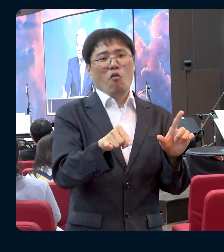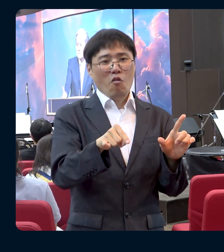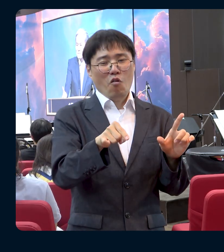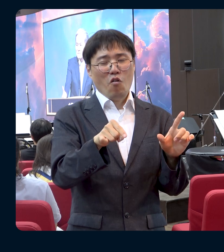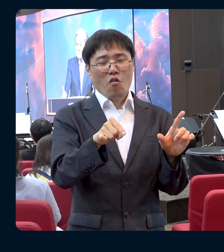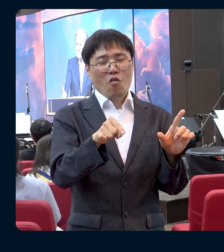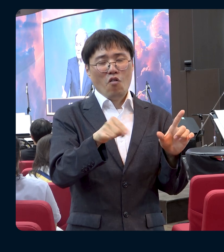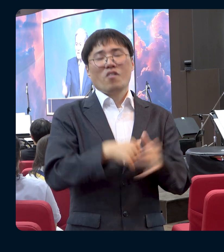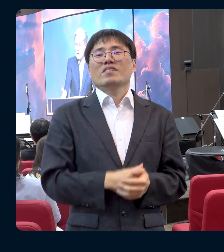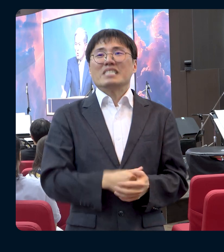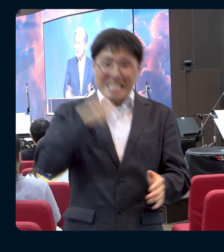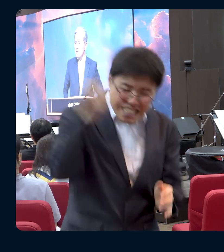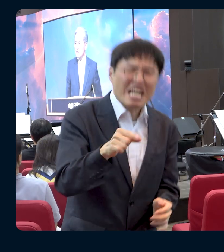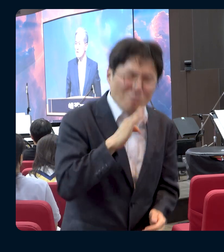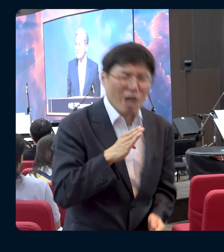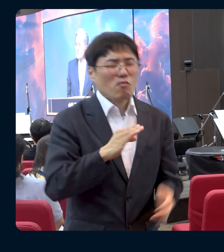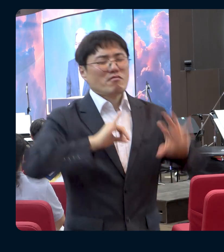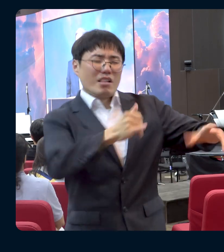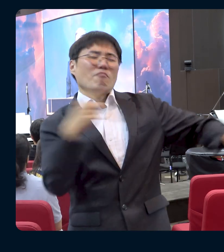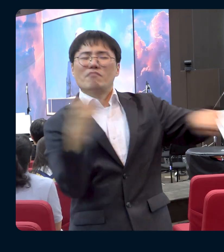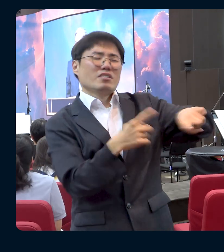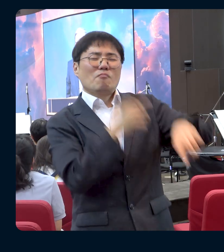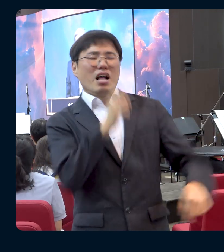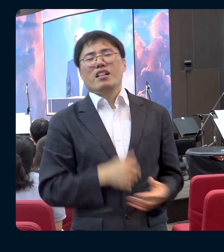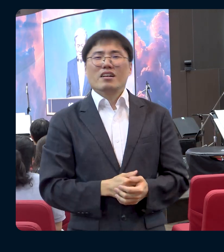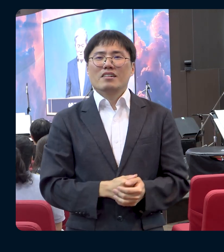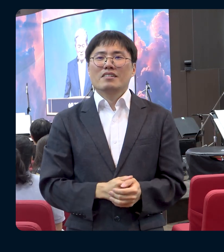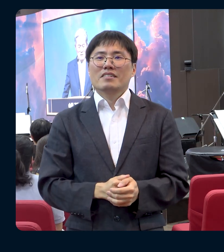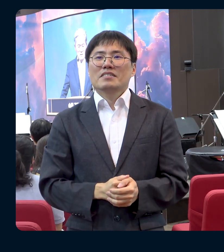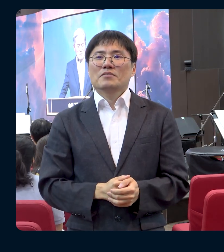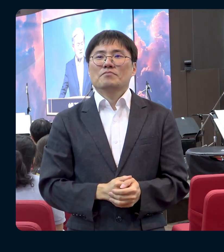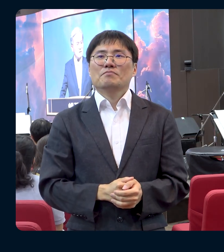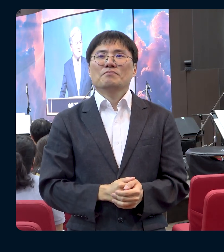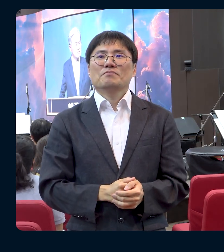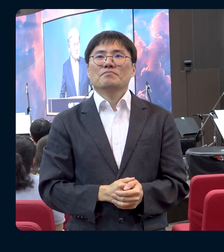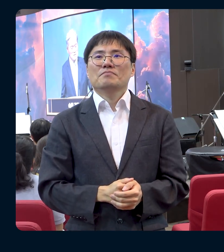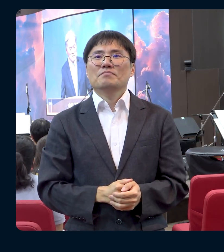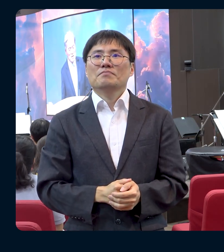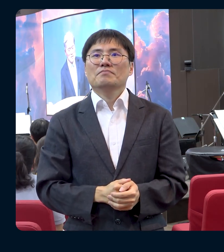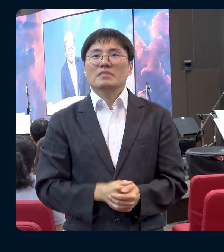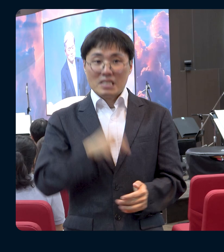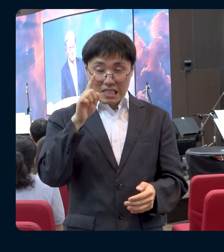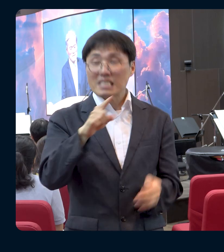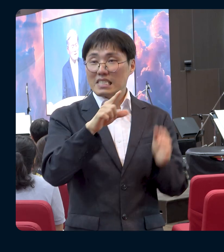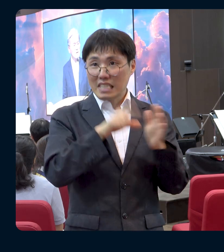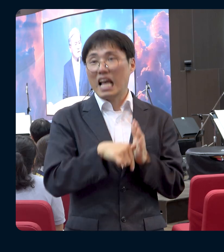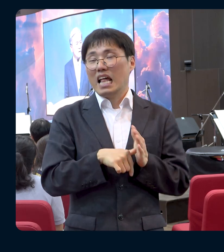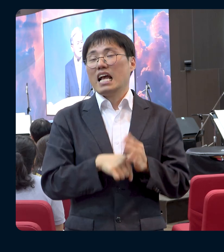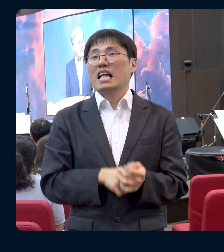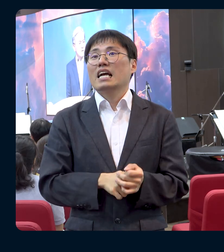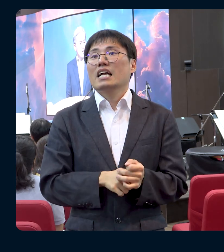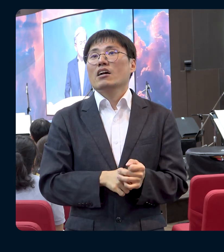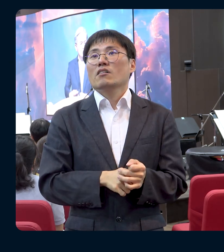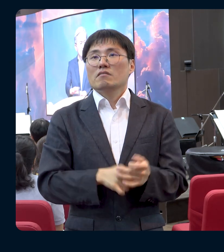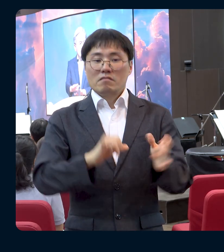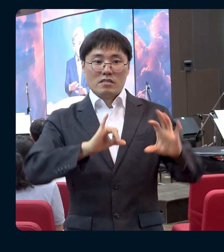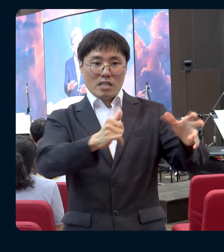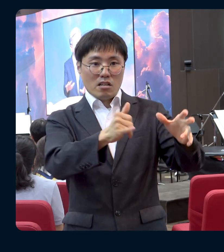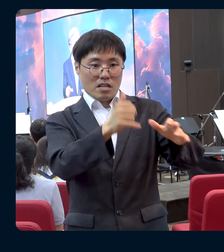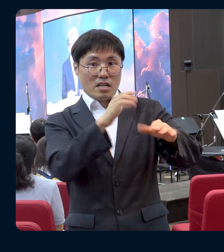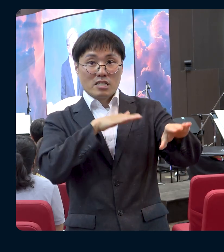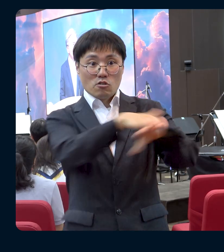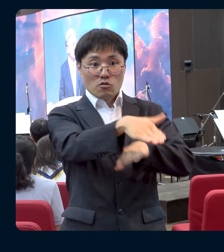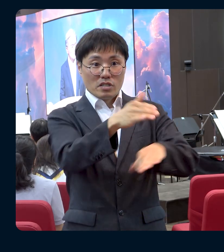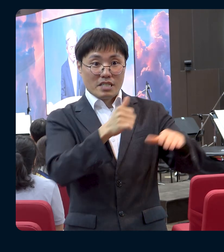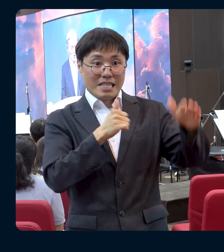컴온, 그게 속됨이라니까요. 예. 여러분, 그 당시